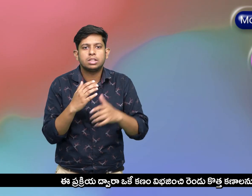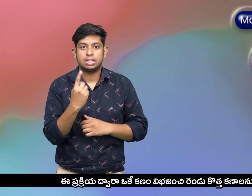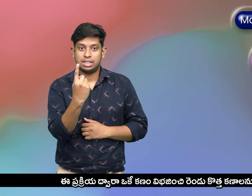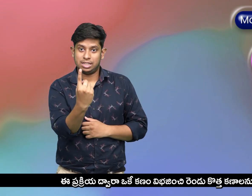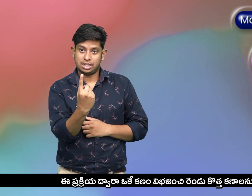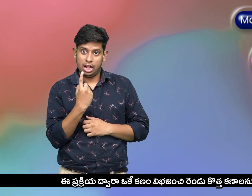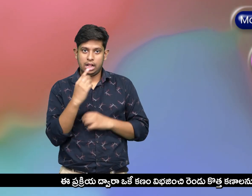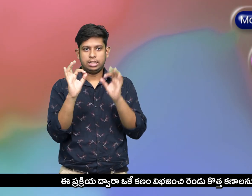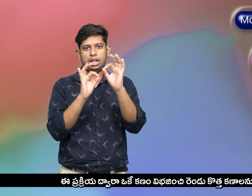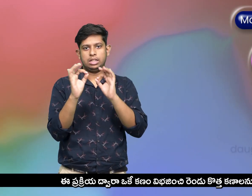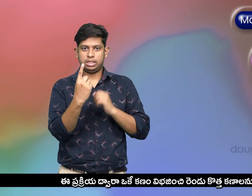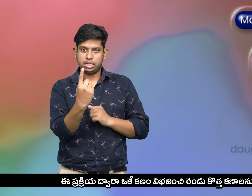కణాలను ఏర్పరుస్తుంది.